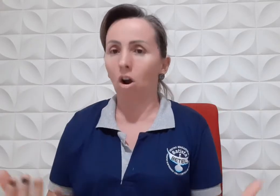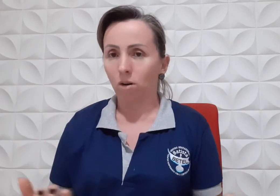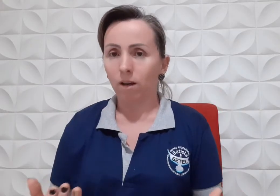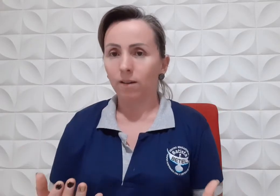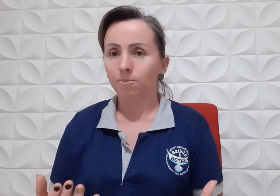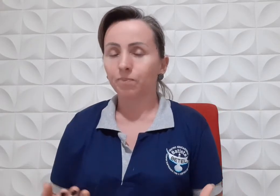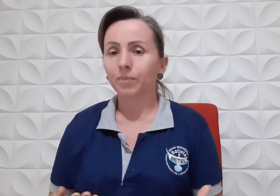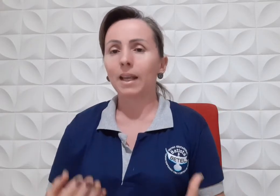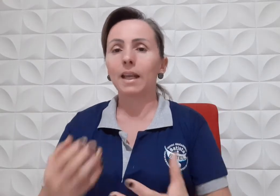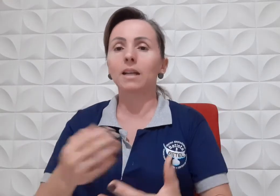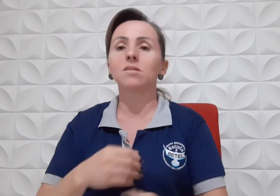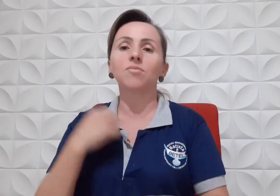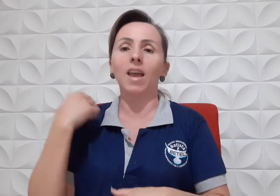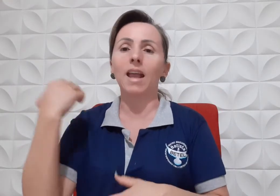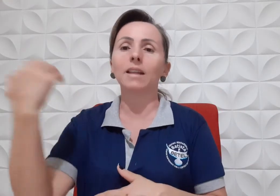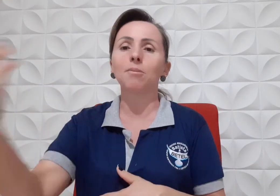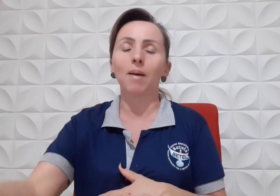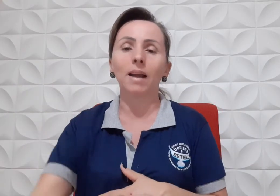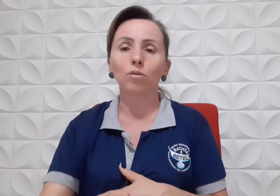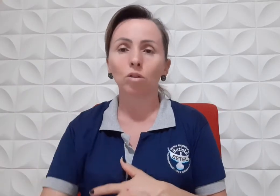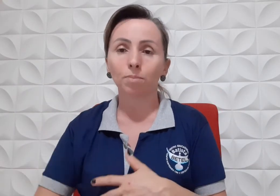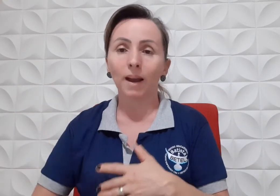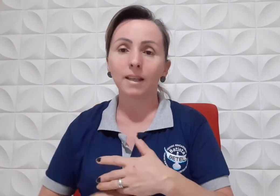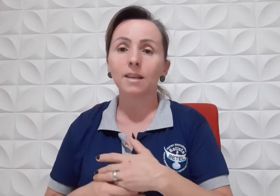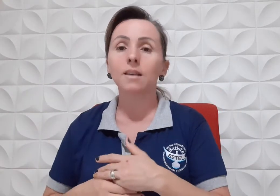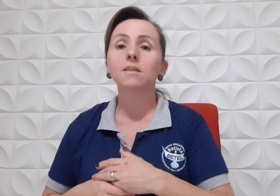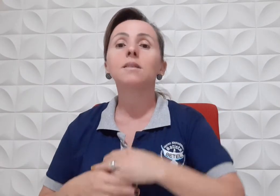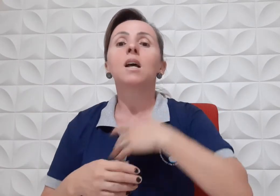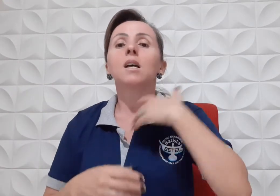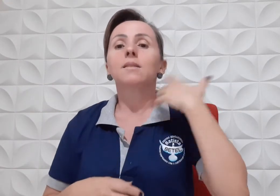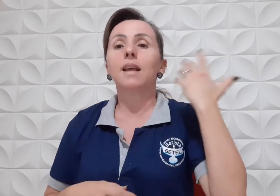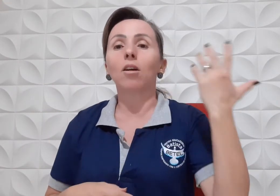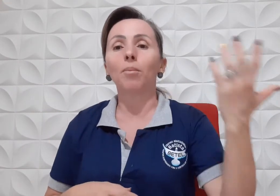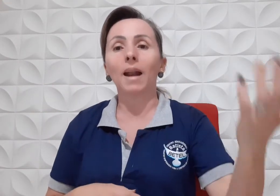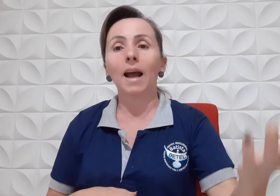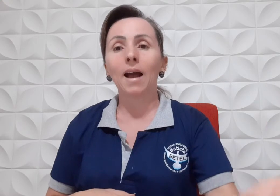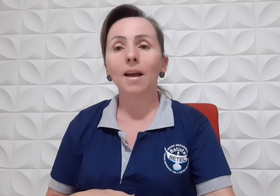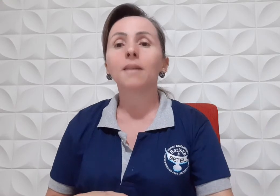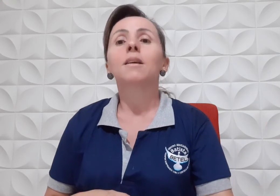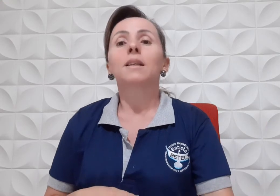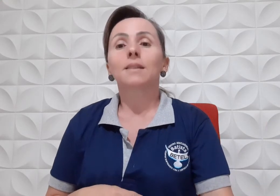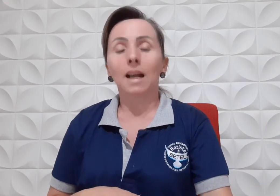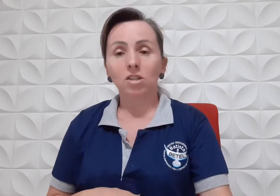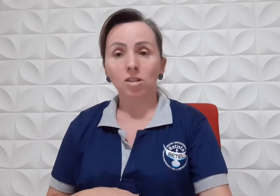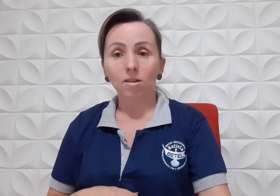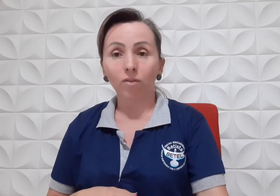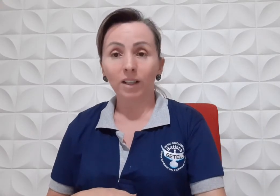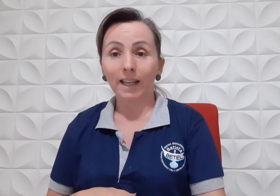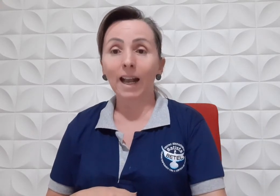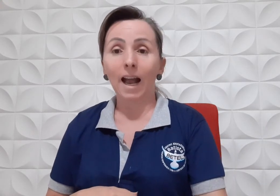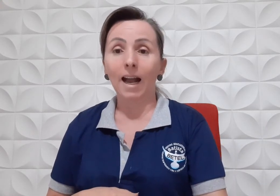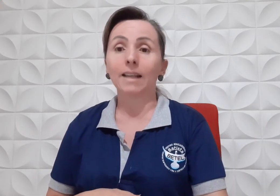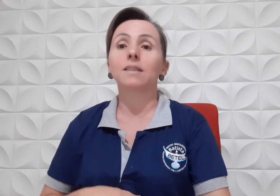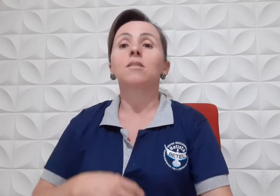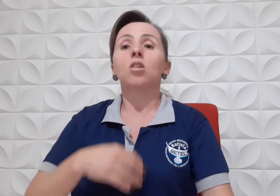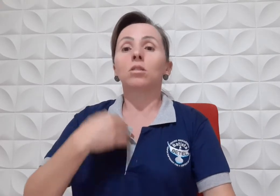troca. Eles vendem para o outro país sem cobrar taxas alfandegárias.